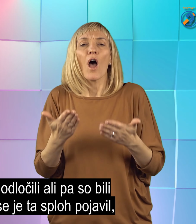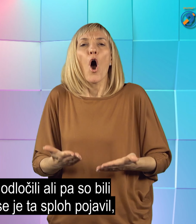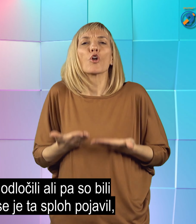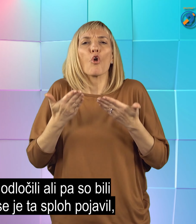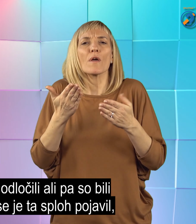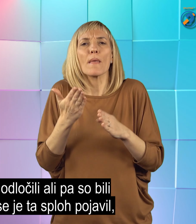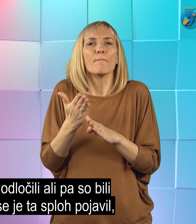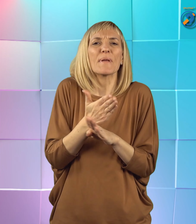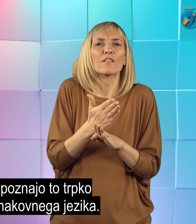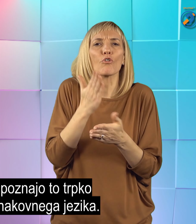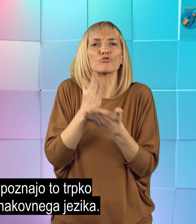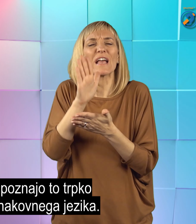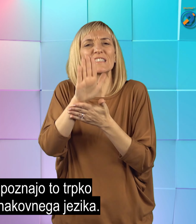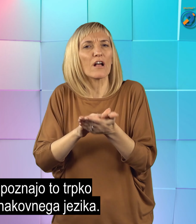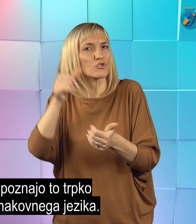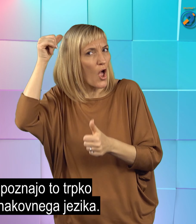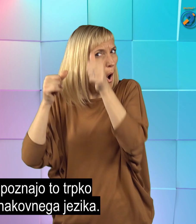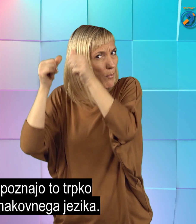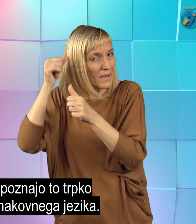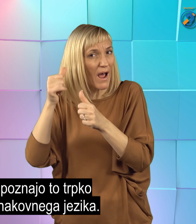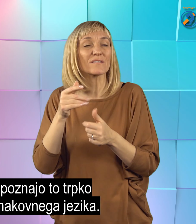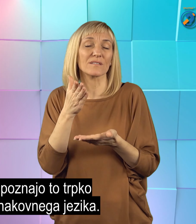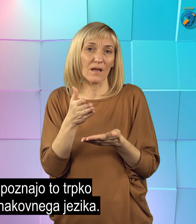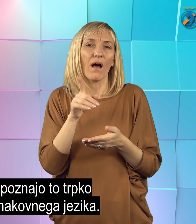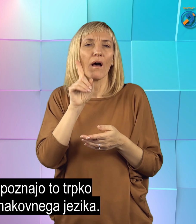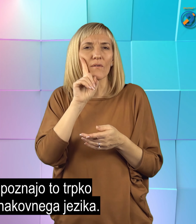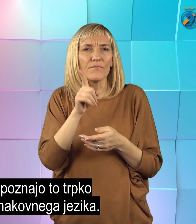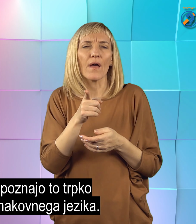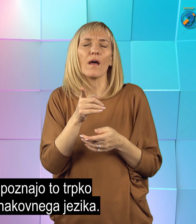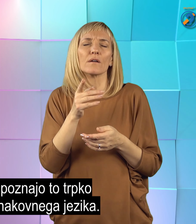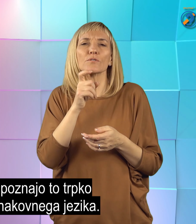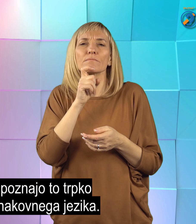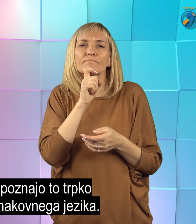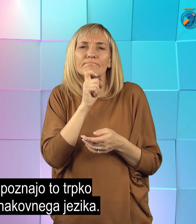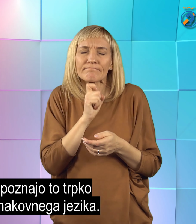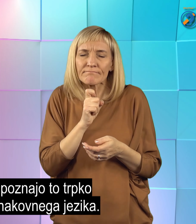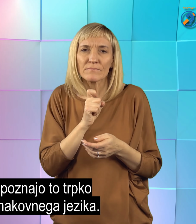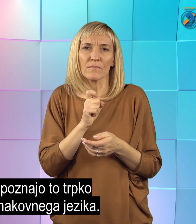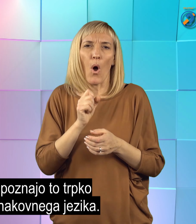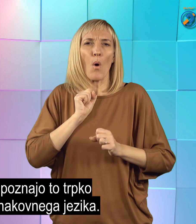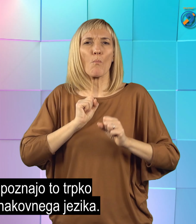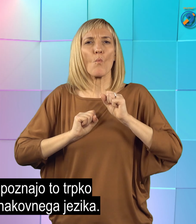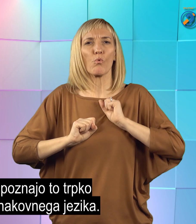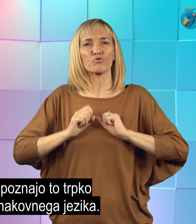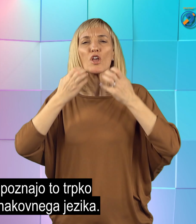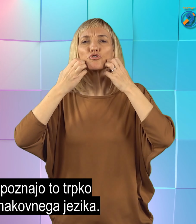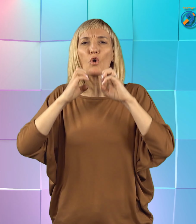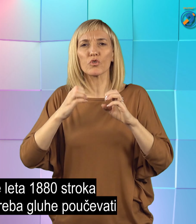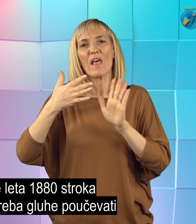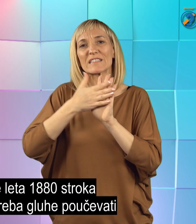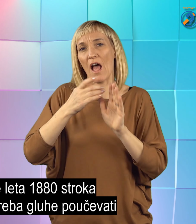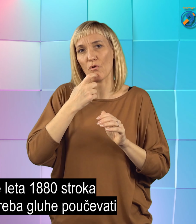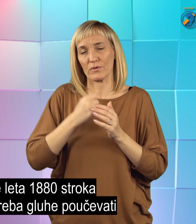sploh pojavil, pa zelo dobro poznajo to trpko zgodovino znakovnega jezika. Vemo, da